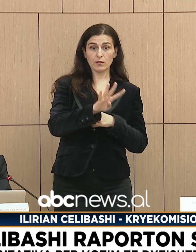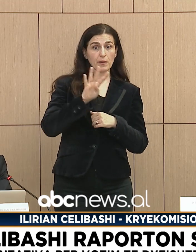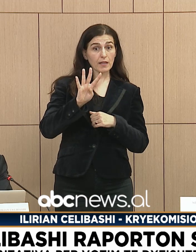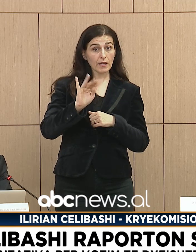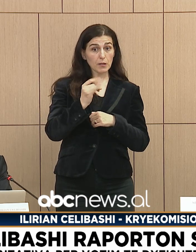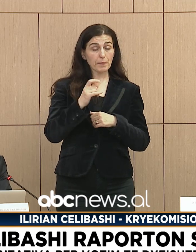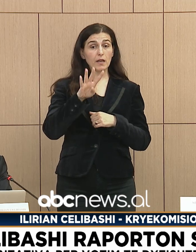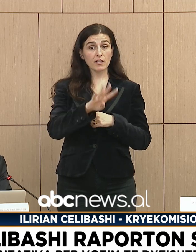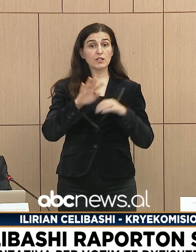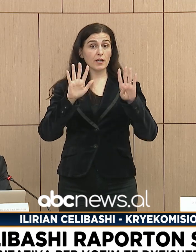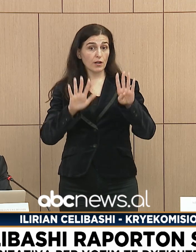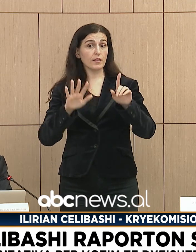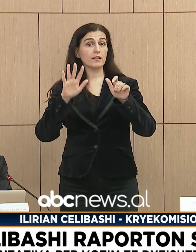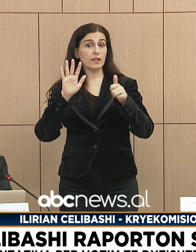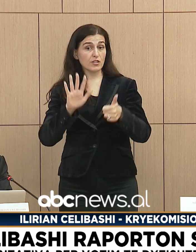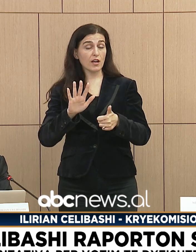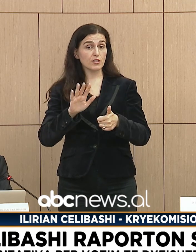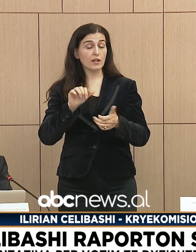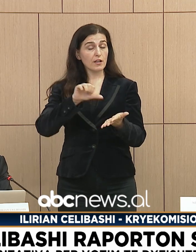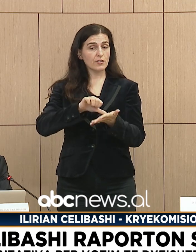4497 qendra votimi